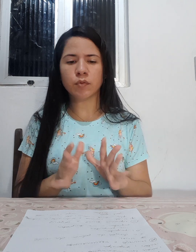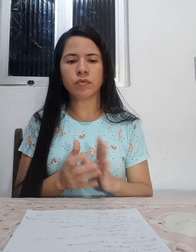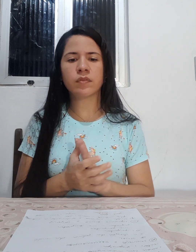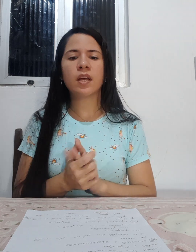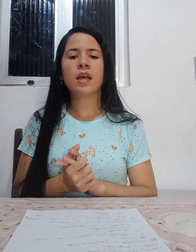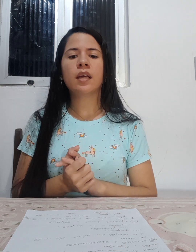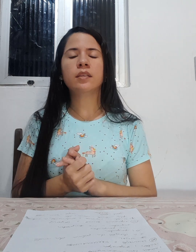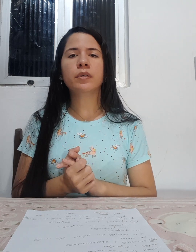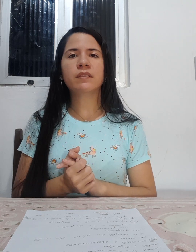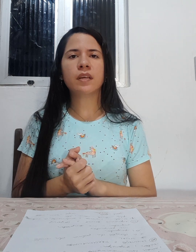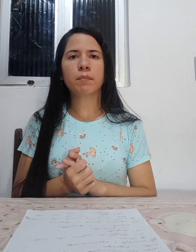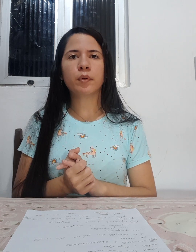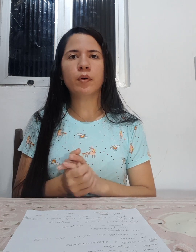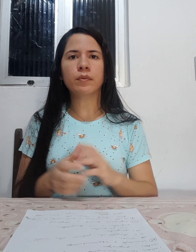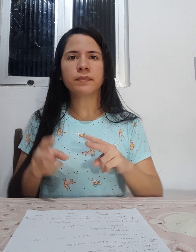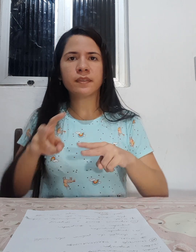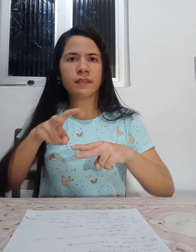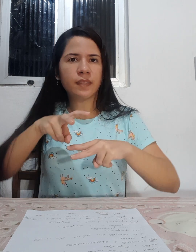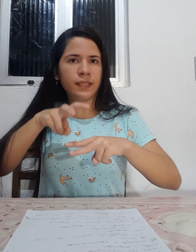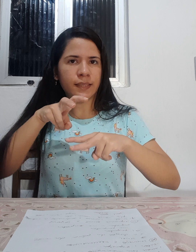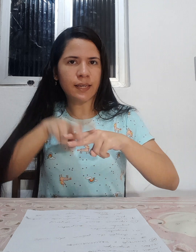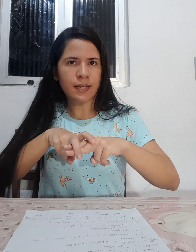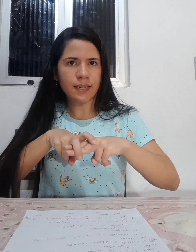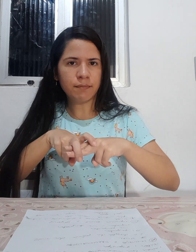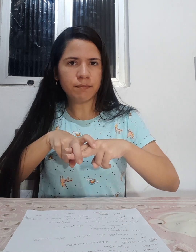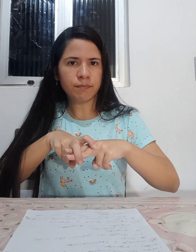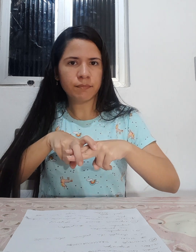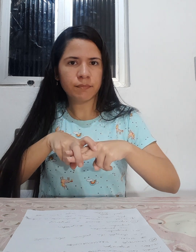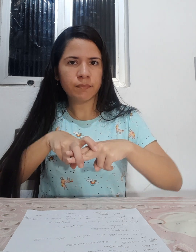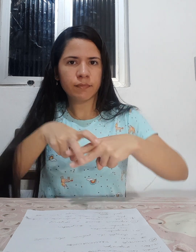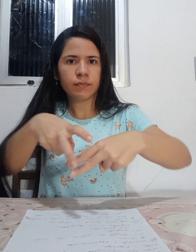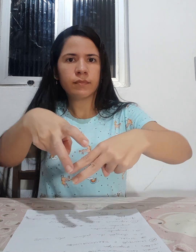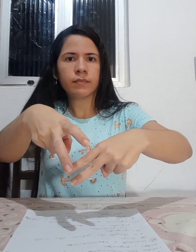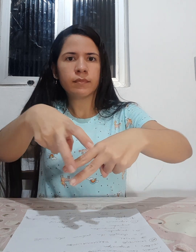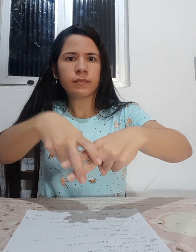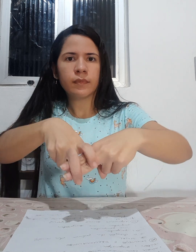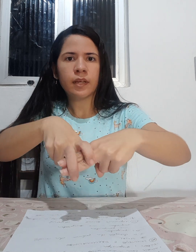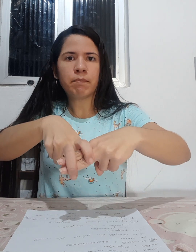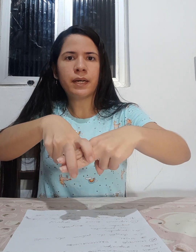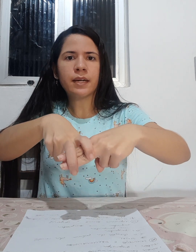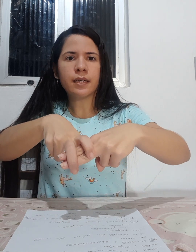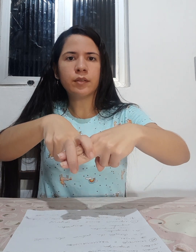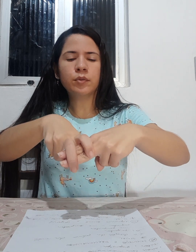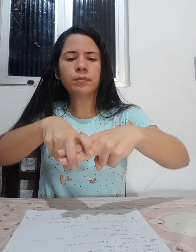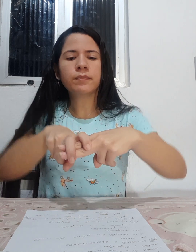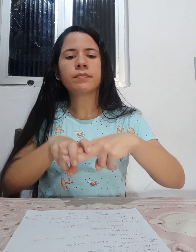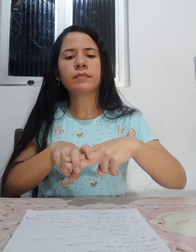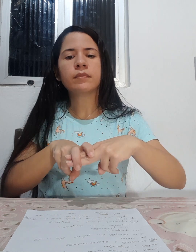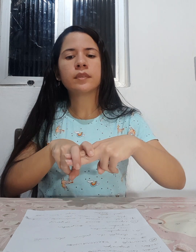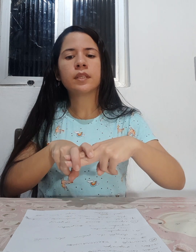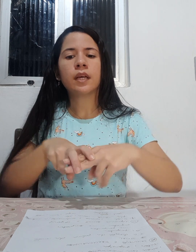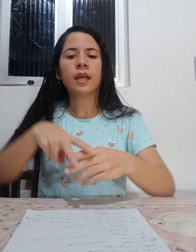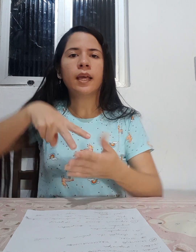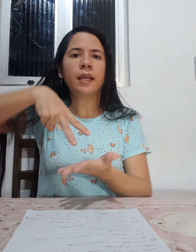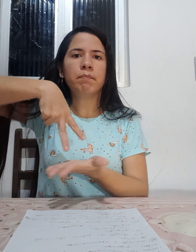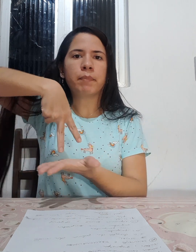parados. Então, exemplo, ó, sentar é parado, em